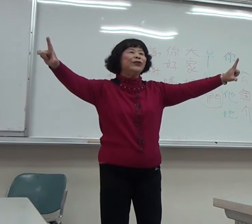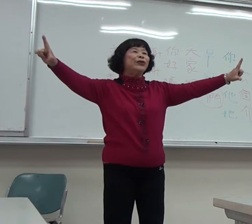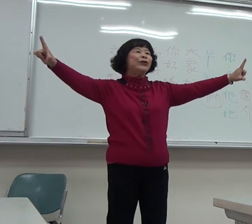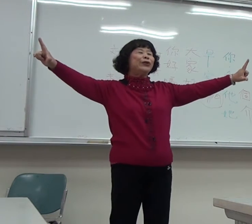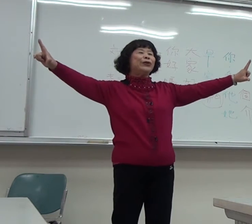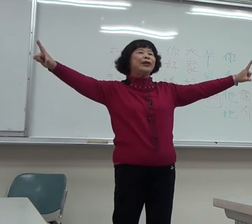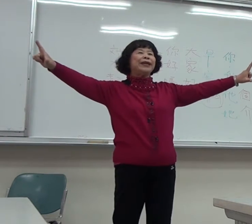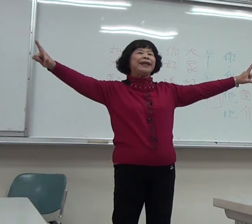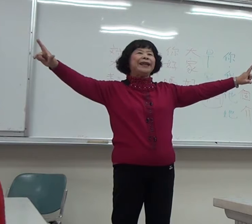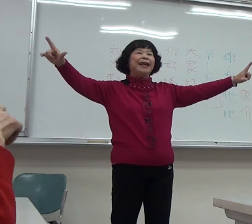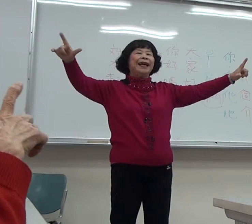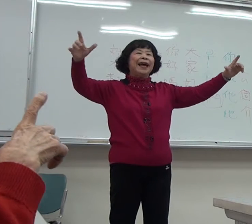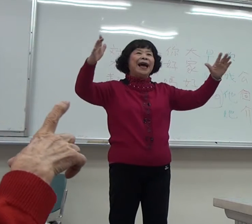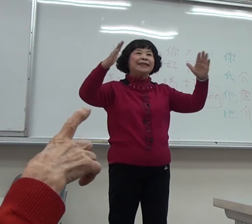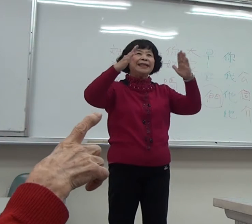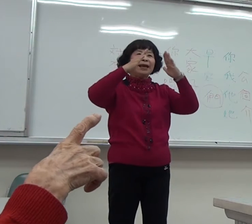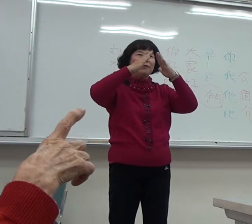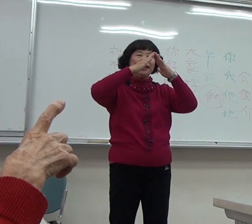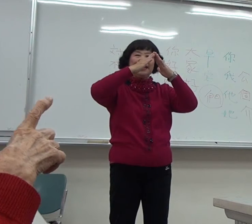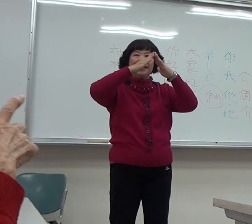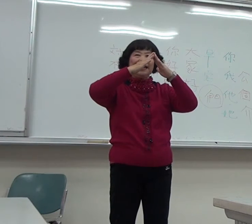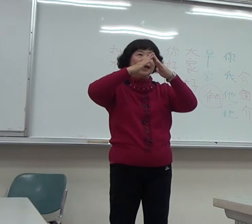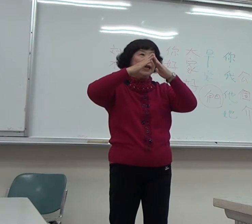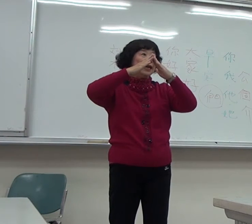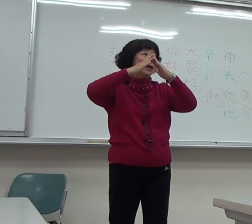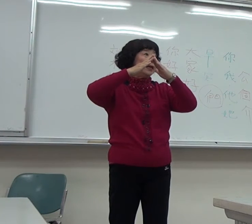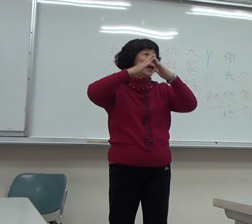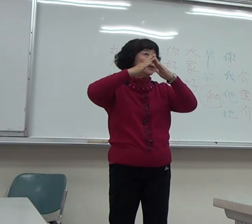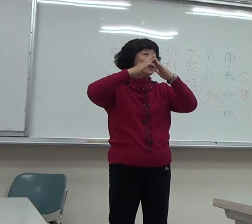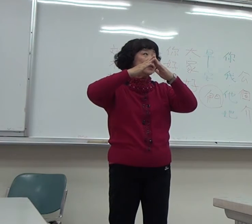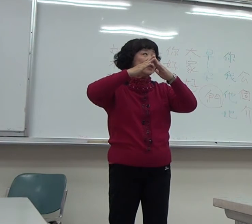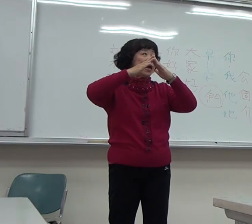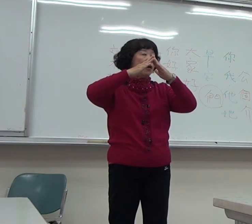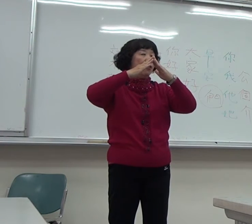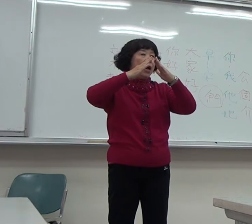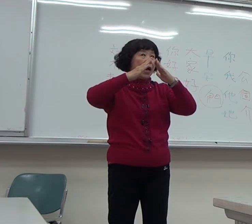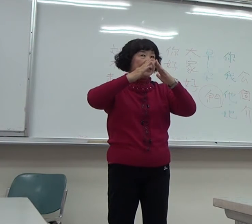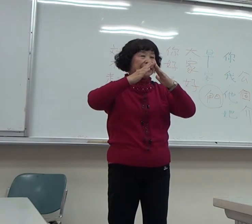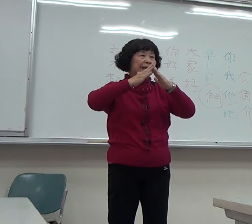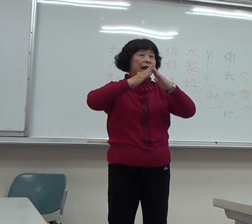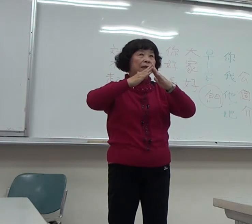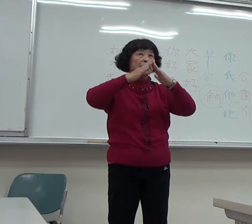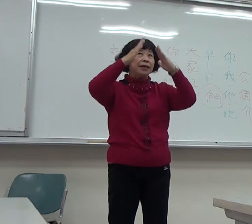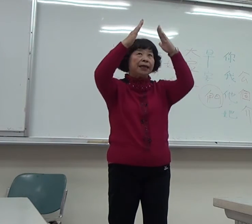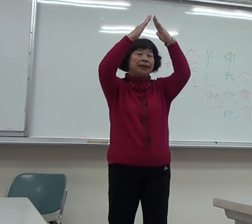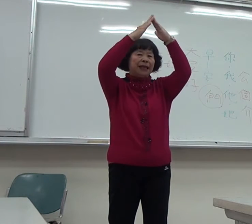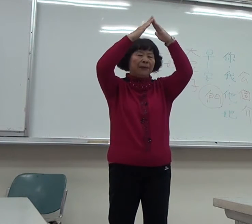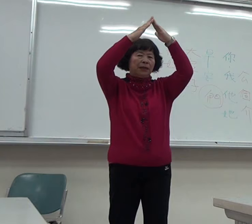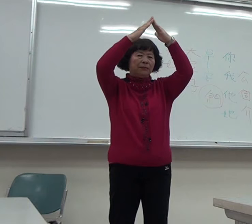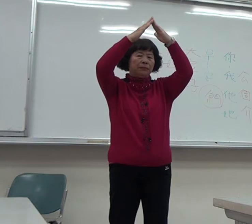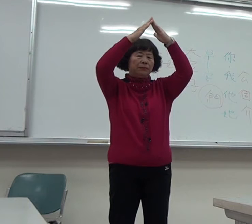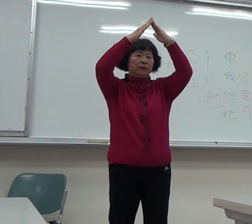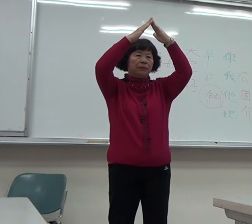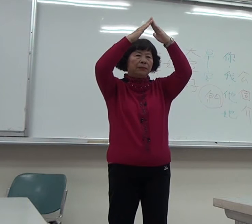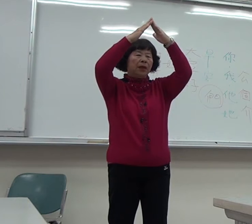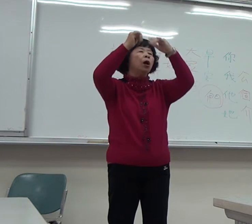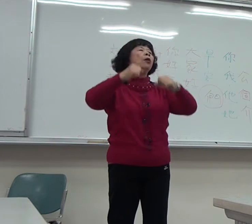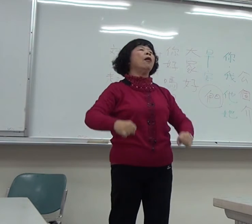too， 啊，这是什么？ 家， 这个家，啊，家搁起的什么？